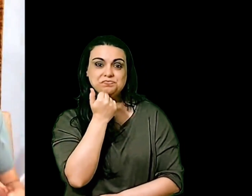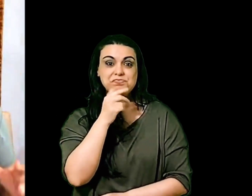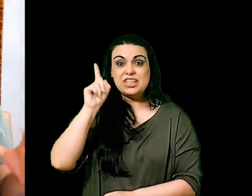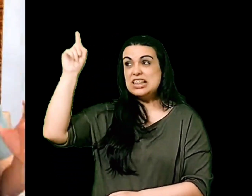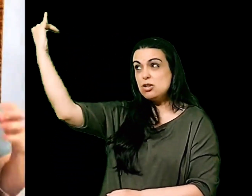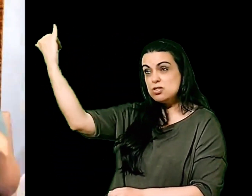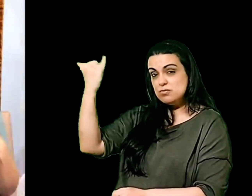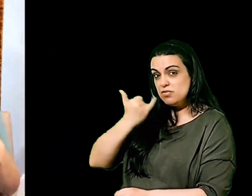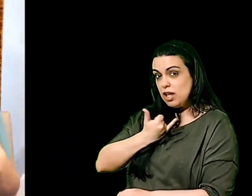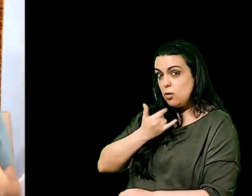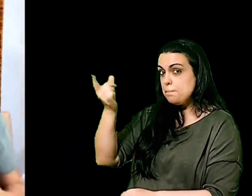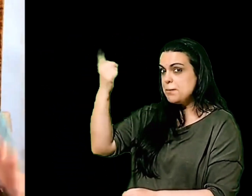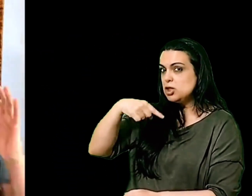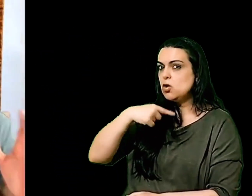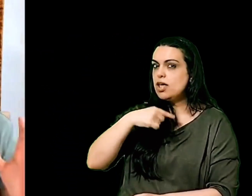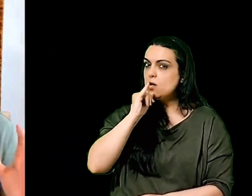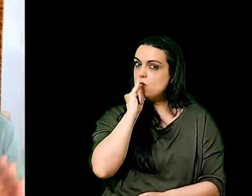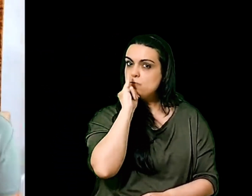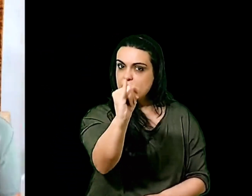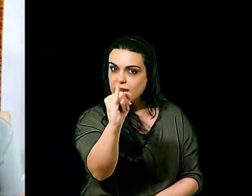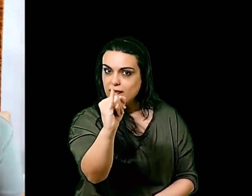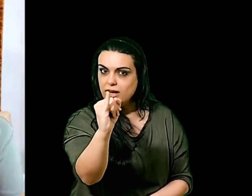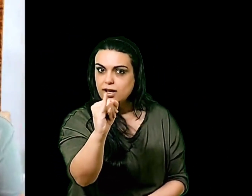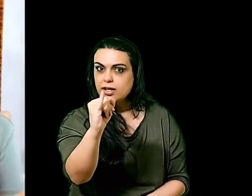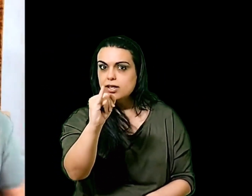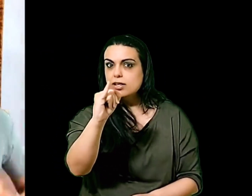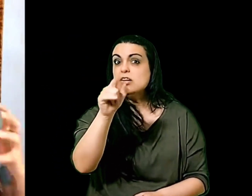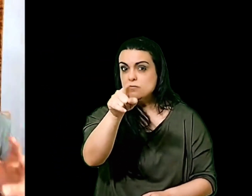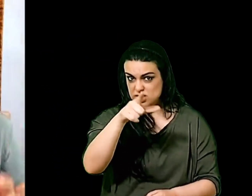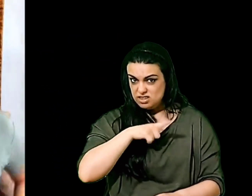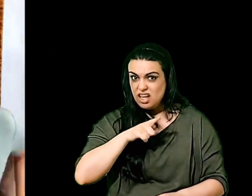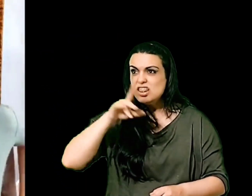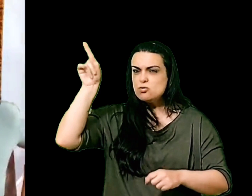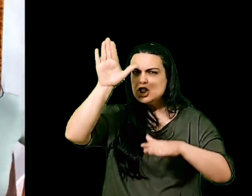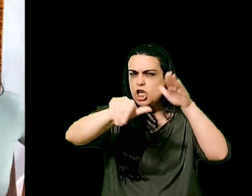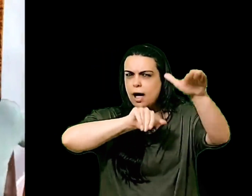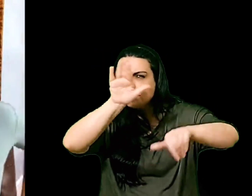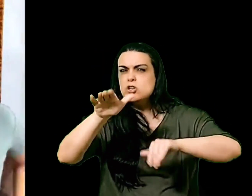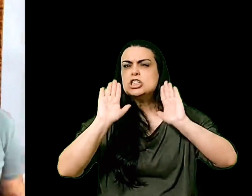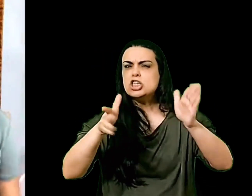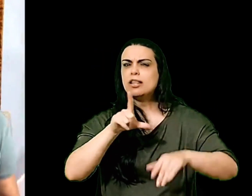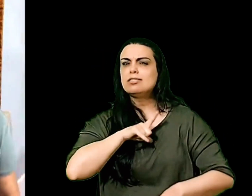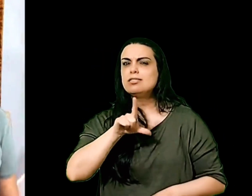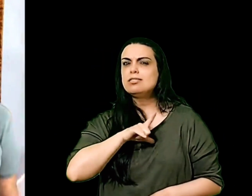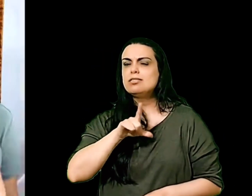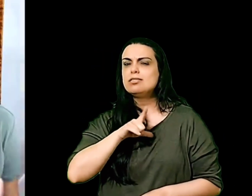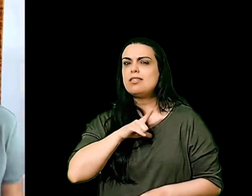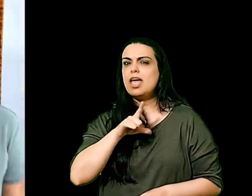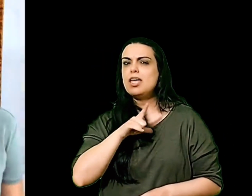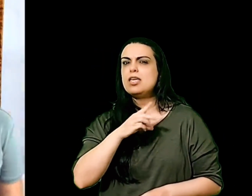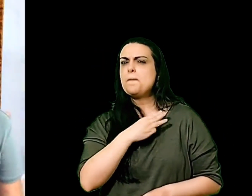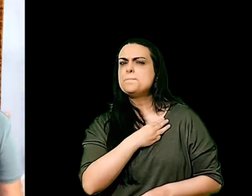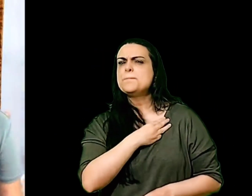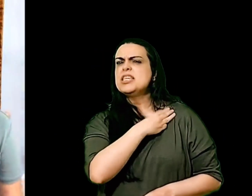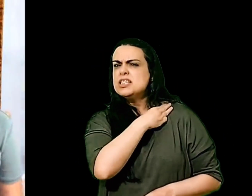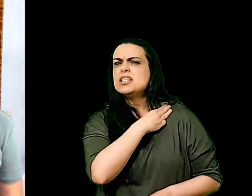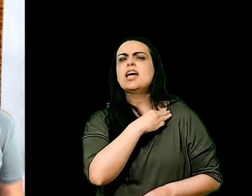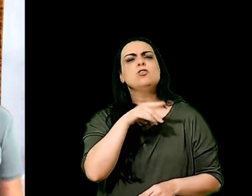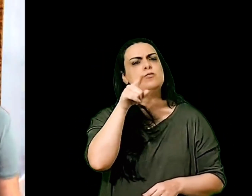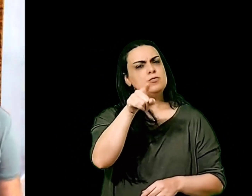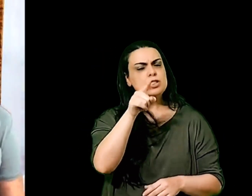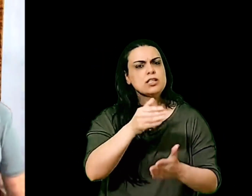comer. Deus falou assim para mim, fala para o meu povo. Fala para quem tem chamado. Fala para quem já tem um